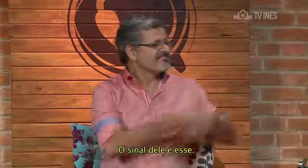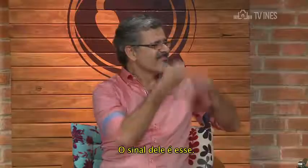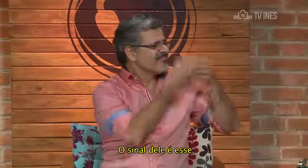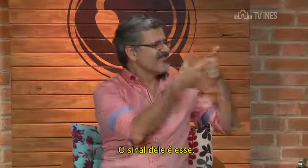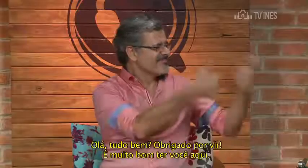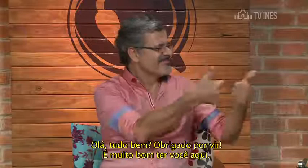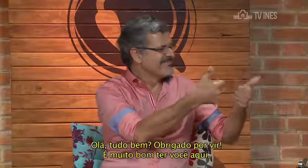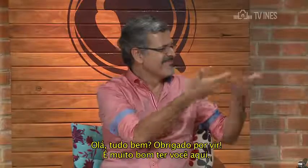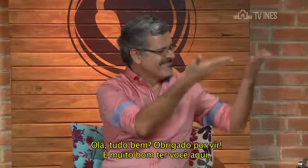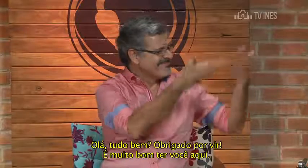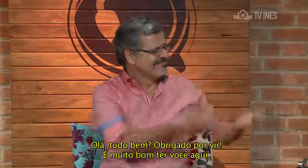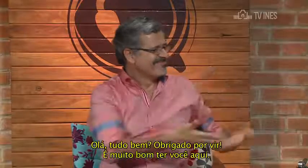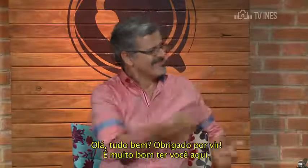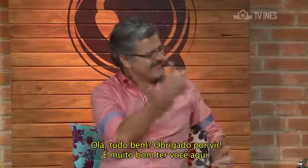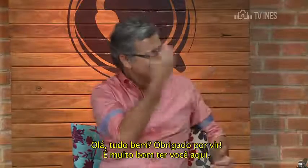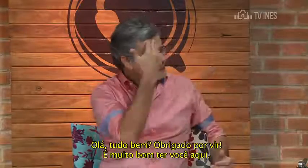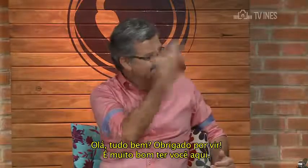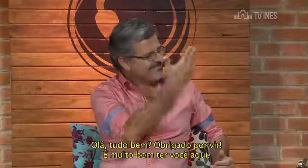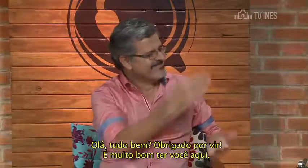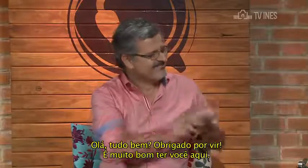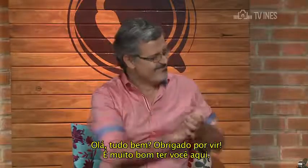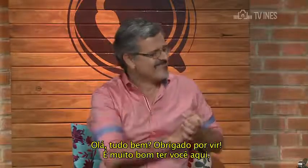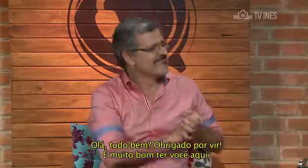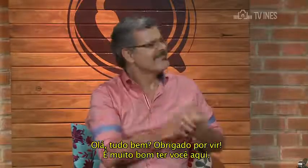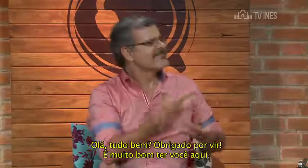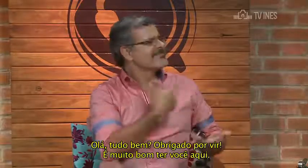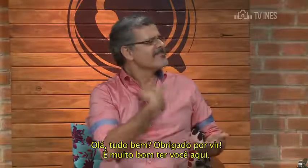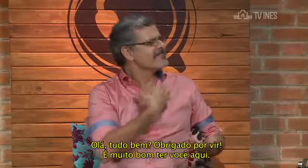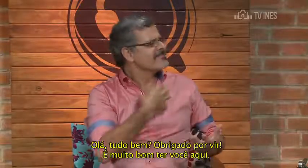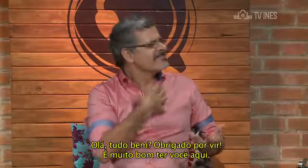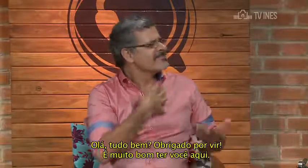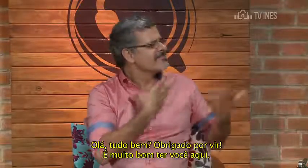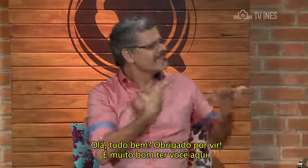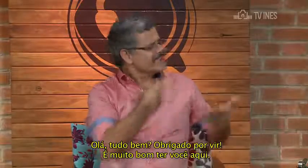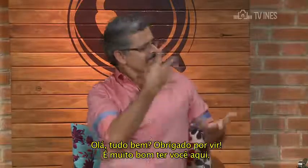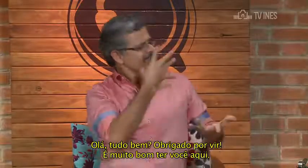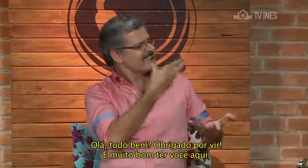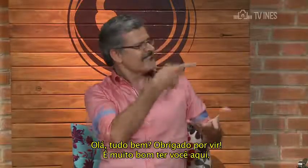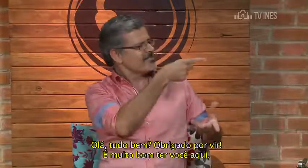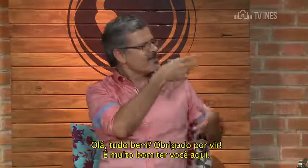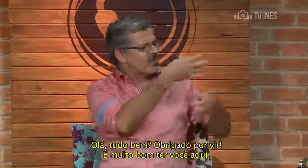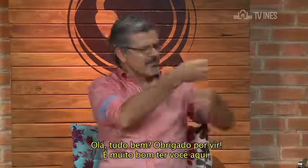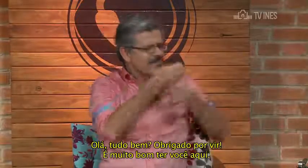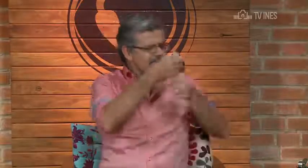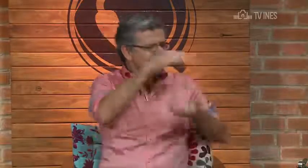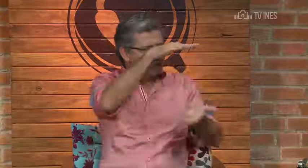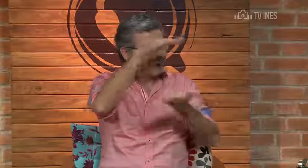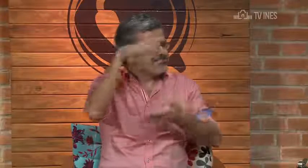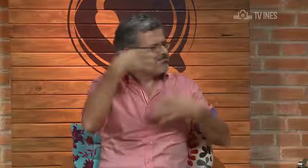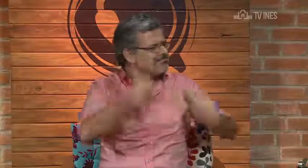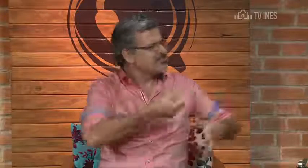esse. Olá, tudo bem? Obrigado por vir. É muito bom ter você aqui.